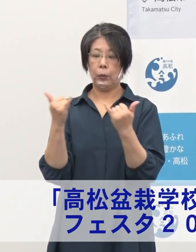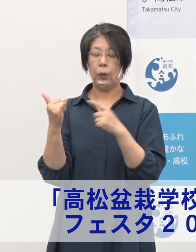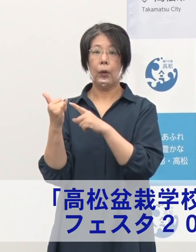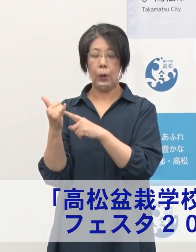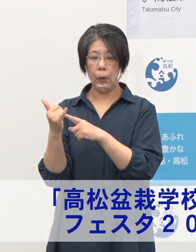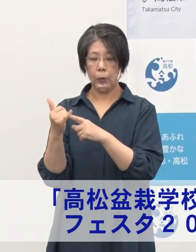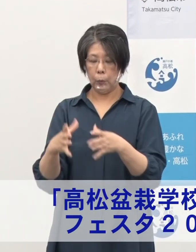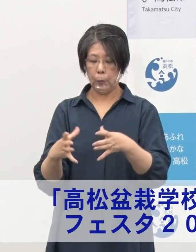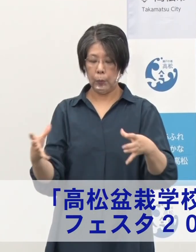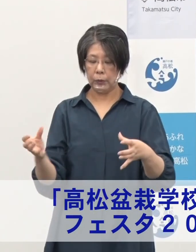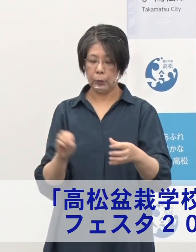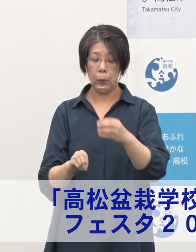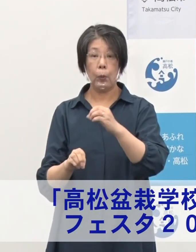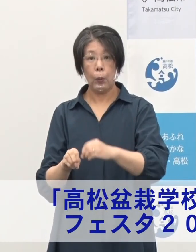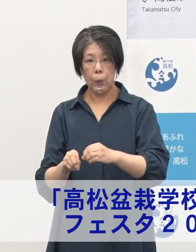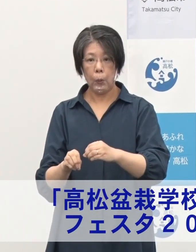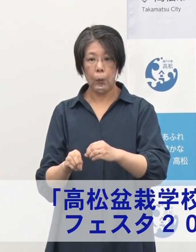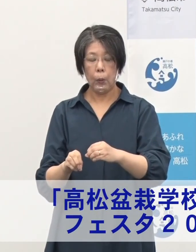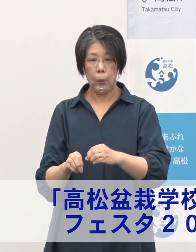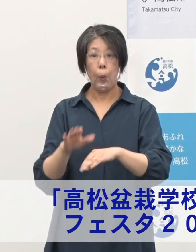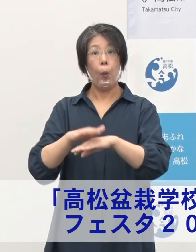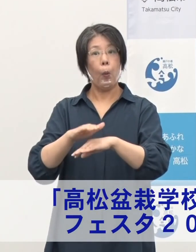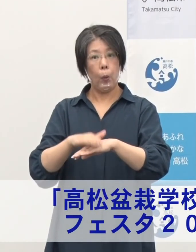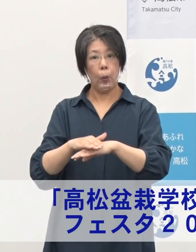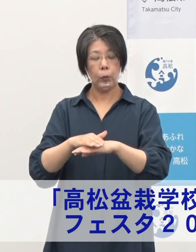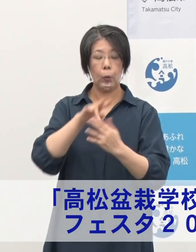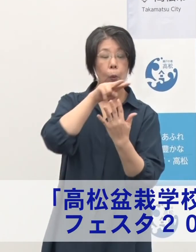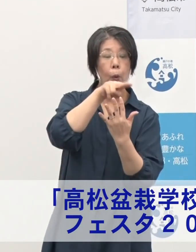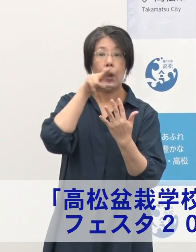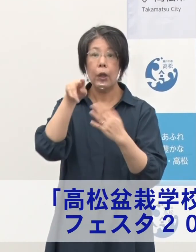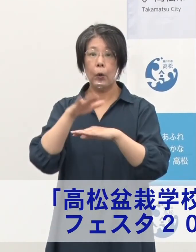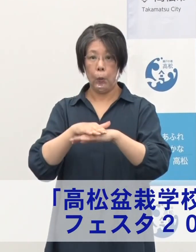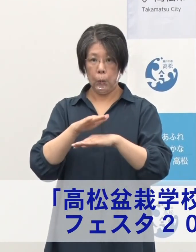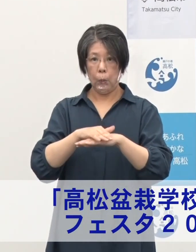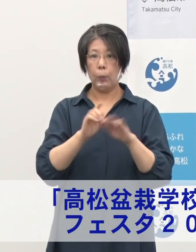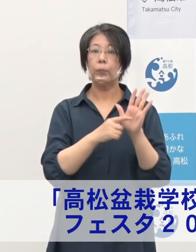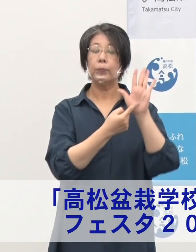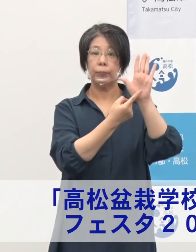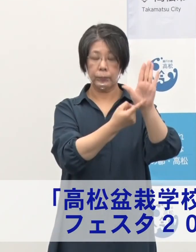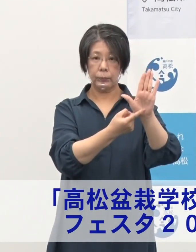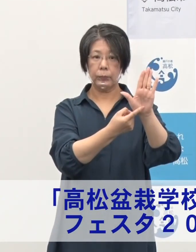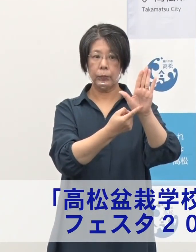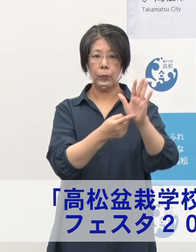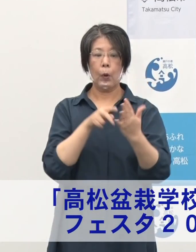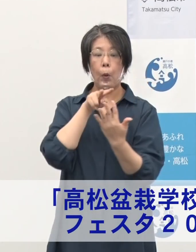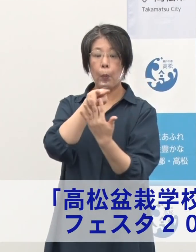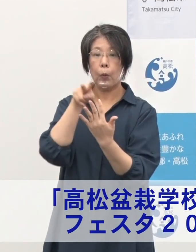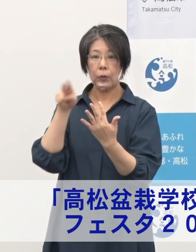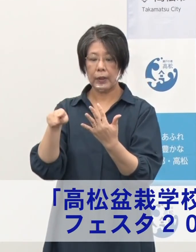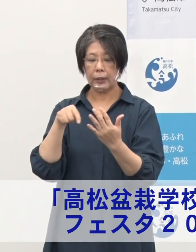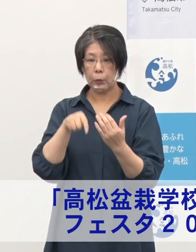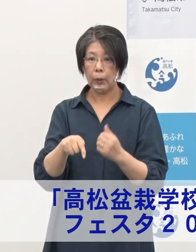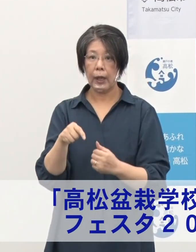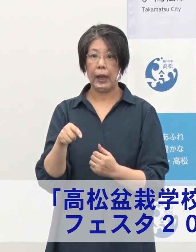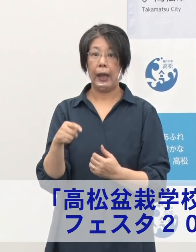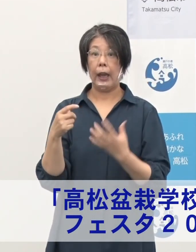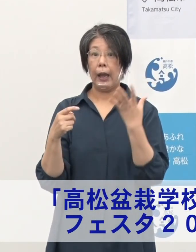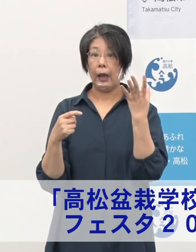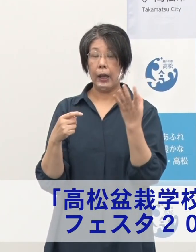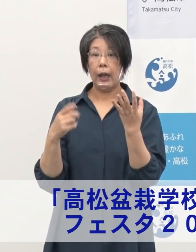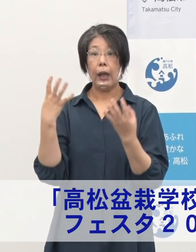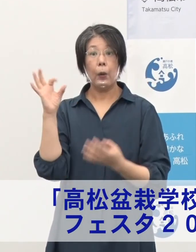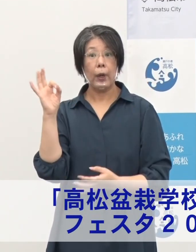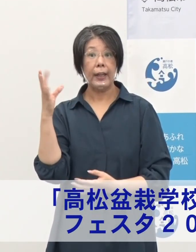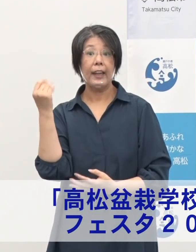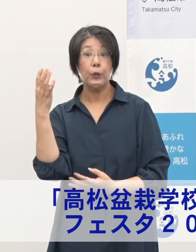の寄せ運営や整枝作業などのデモンストレーションまた盆栽オークションなどを行うことといたしておりまし